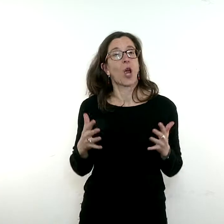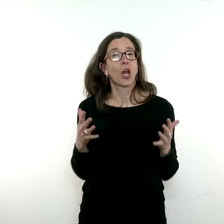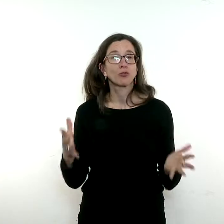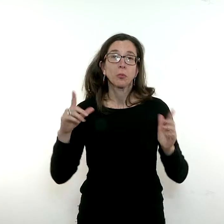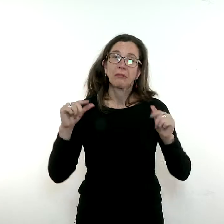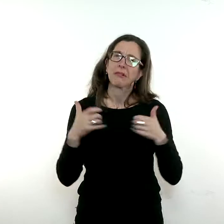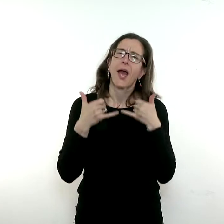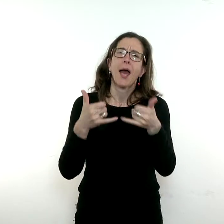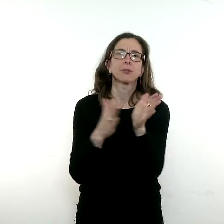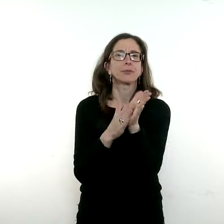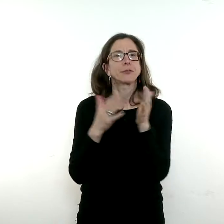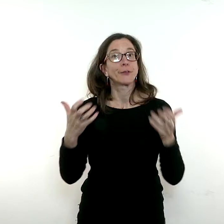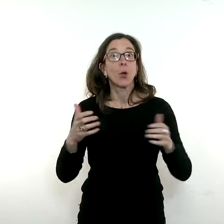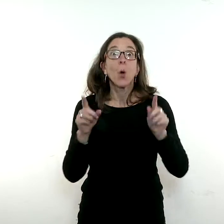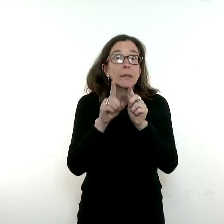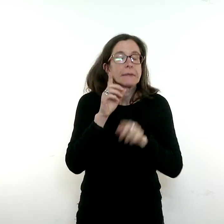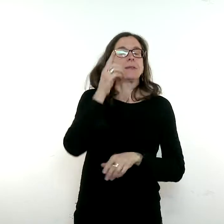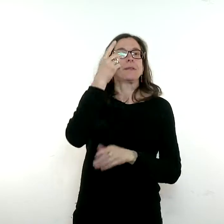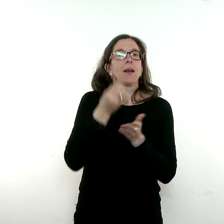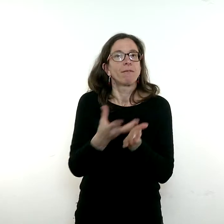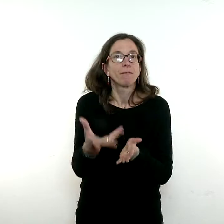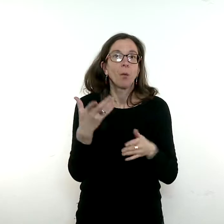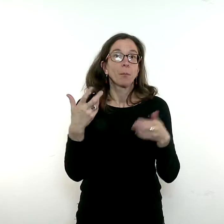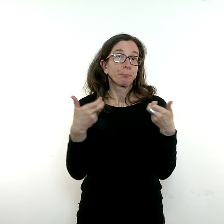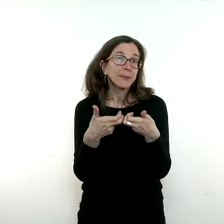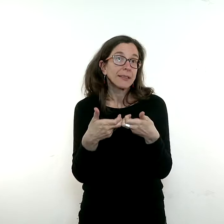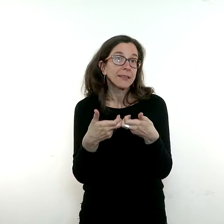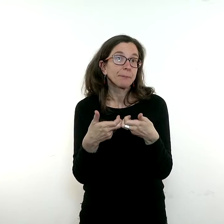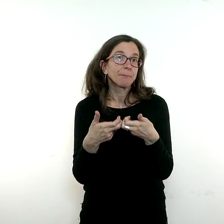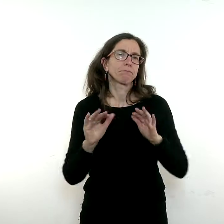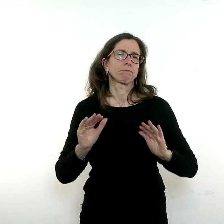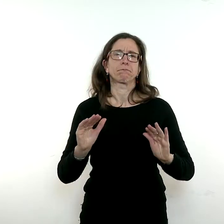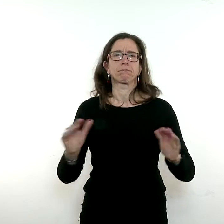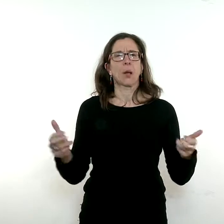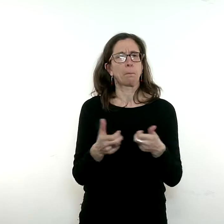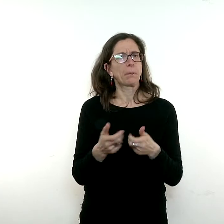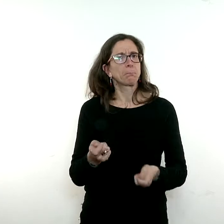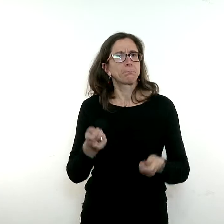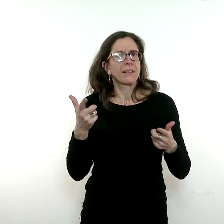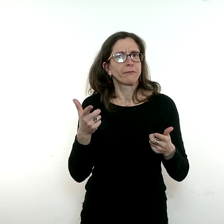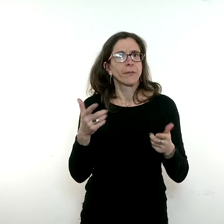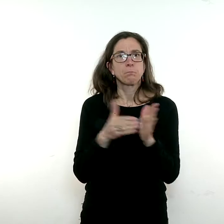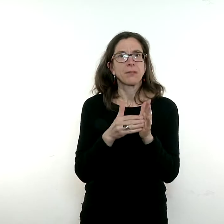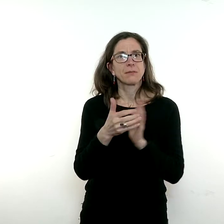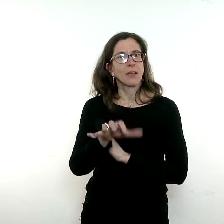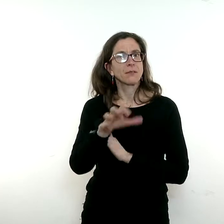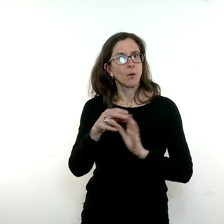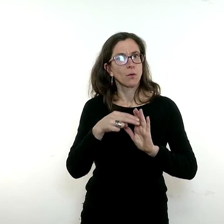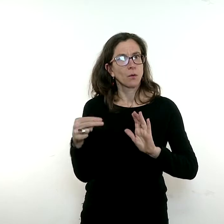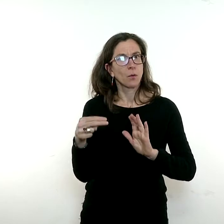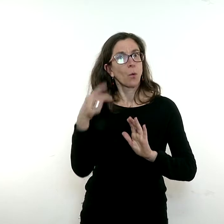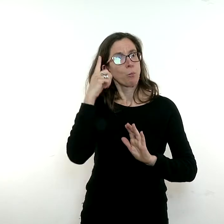demandons... Alors il faut savoir aussi que quand même, au niveau du prix, il y a quand même un prix qui est conséquent, puisqu'il est de 1 500 € pour